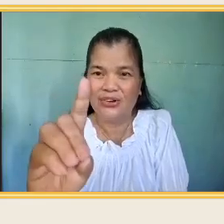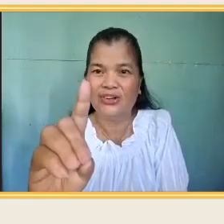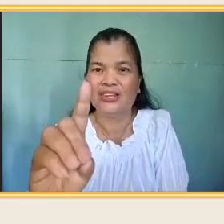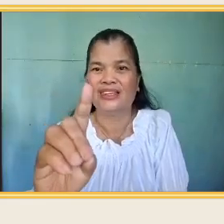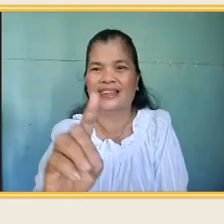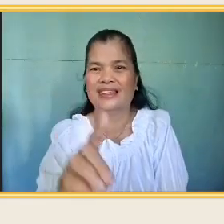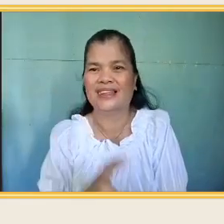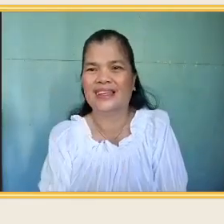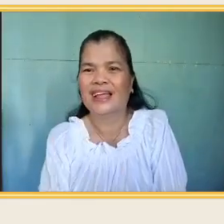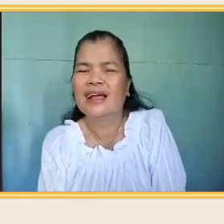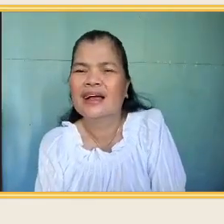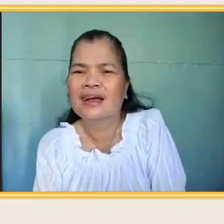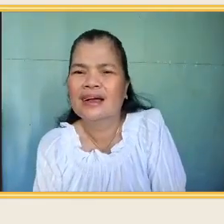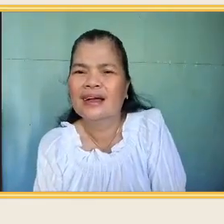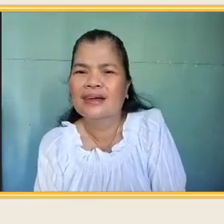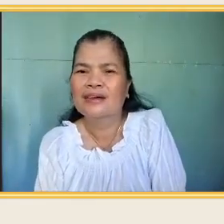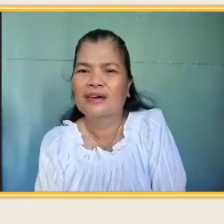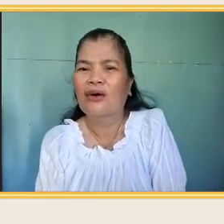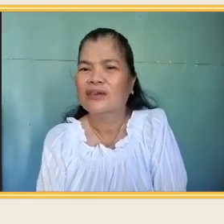Ano yun?